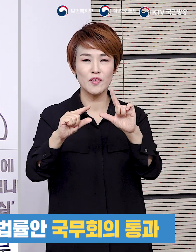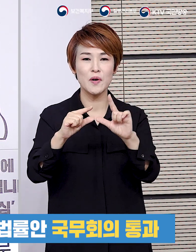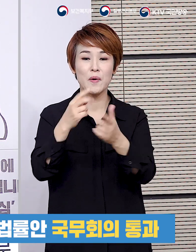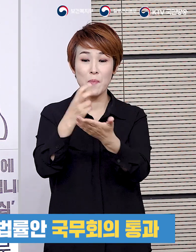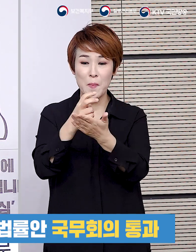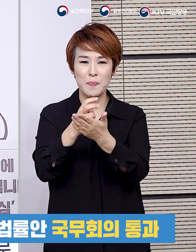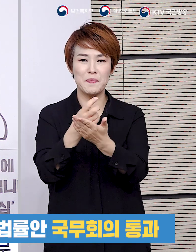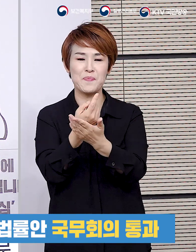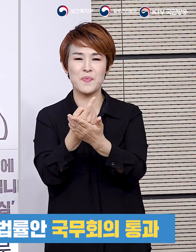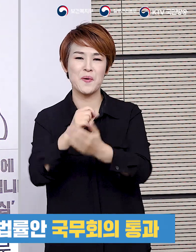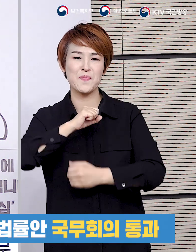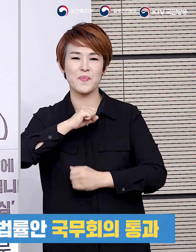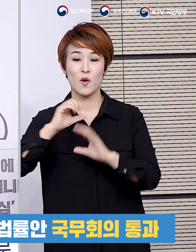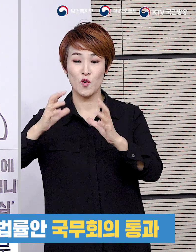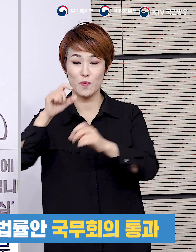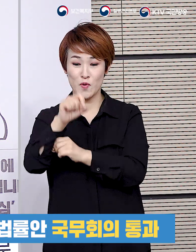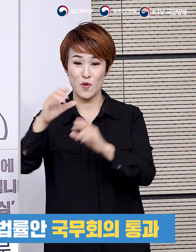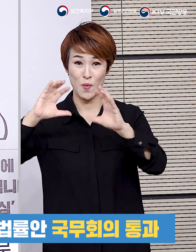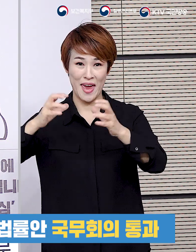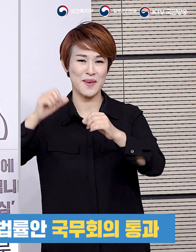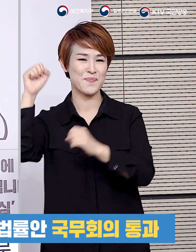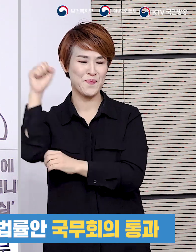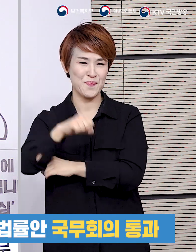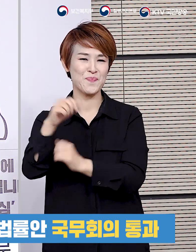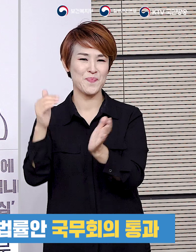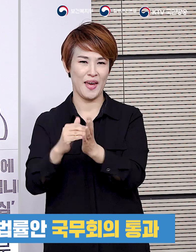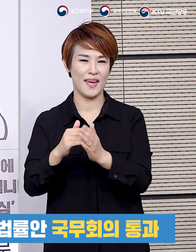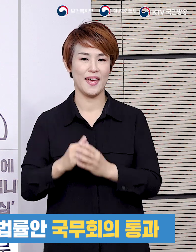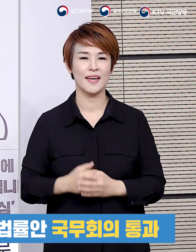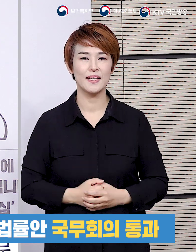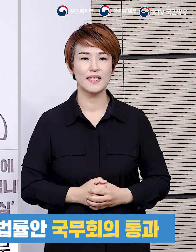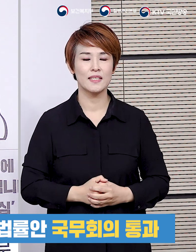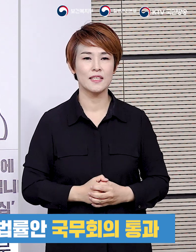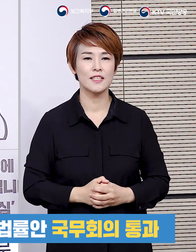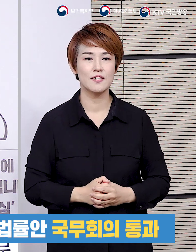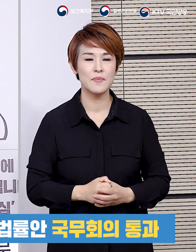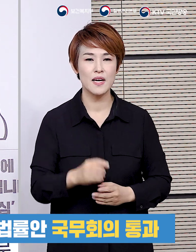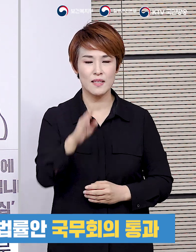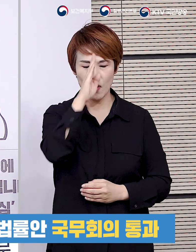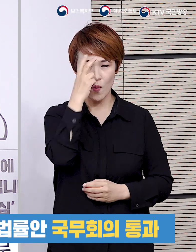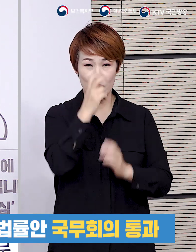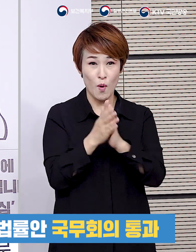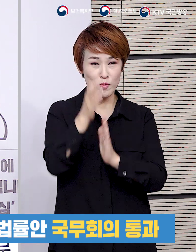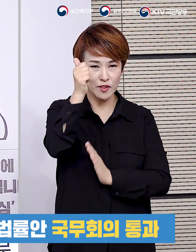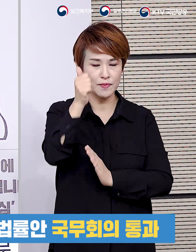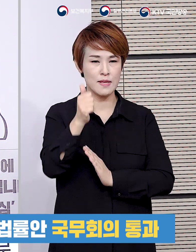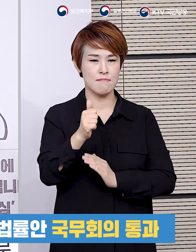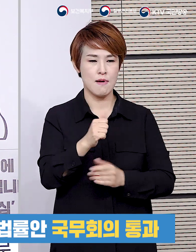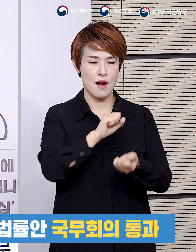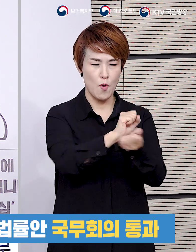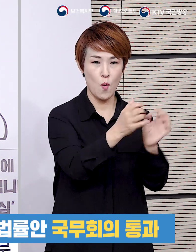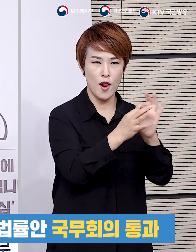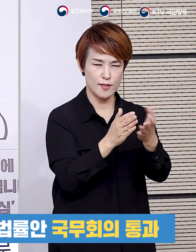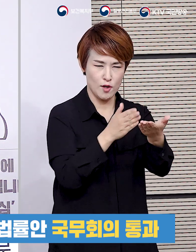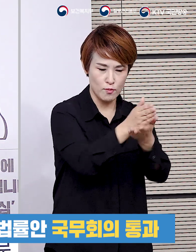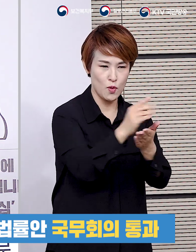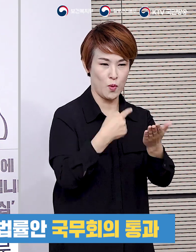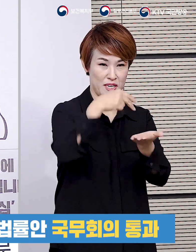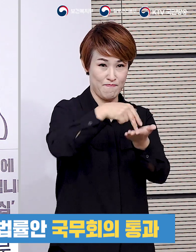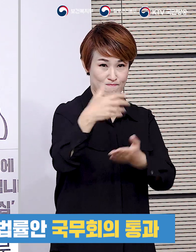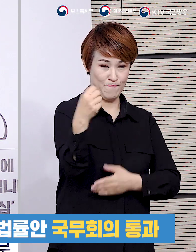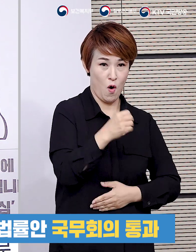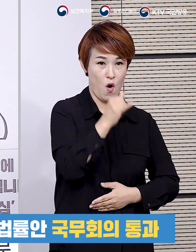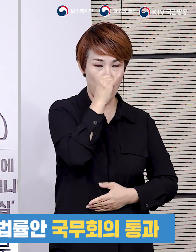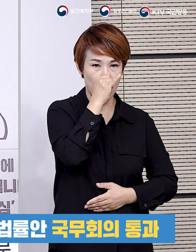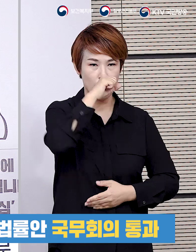통과하였습니다. 이에 따라 질병관리본부는 감염병 대응의 전문성과 독립성을 확보하고 인력과